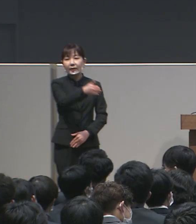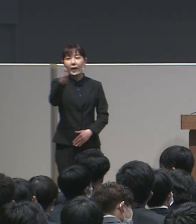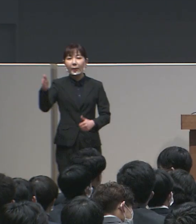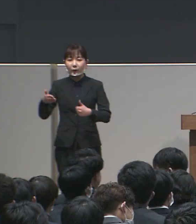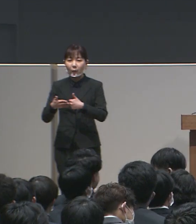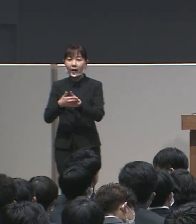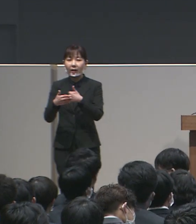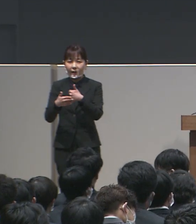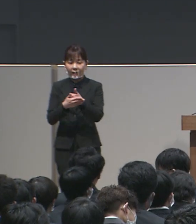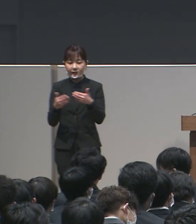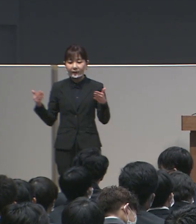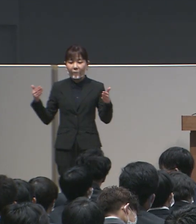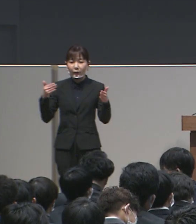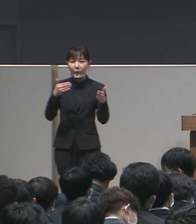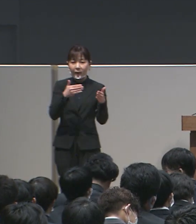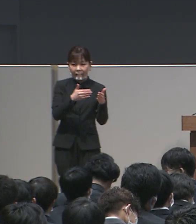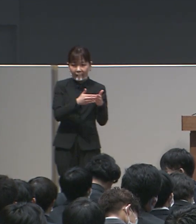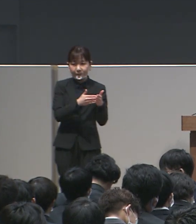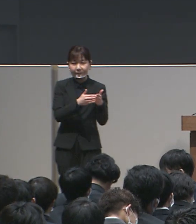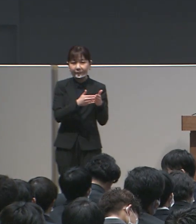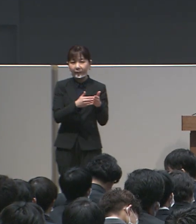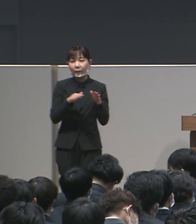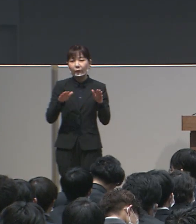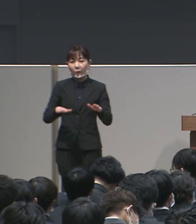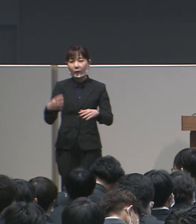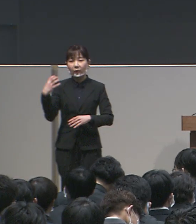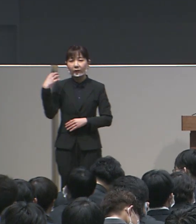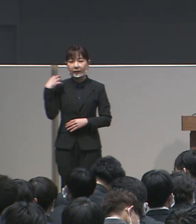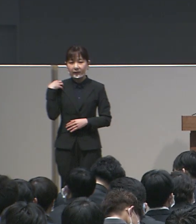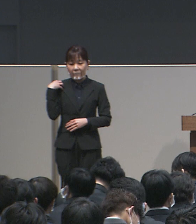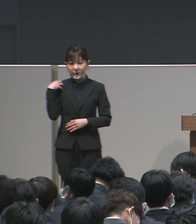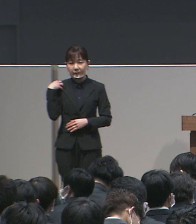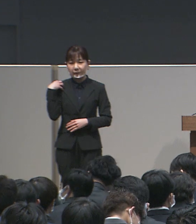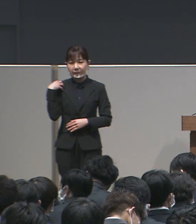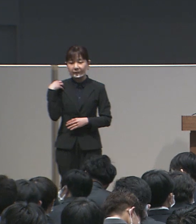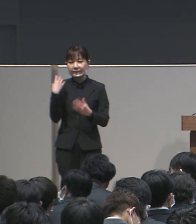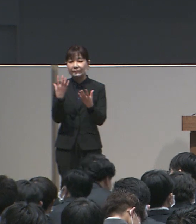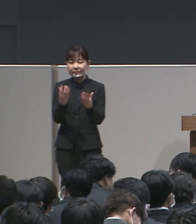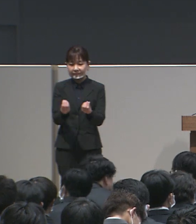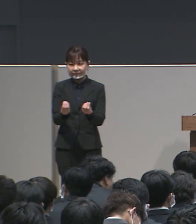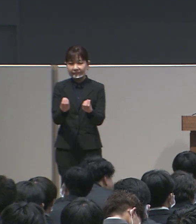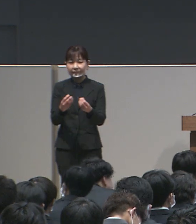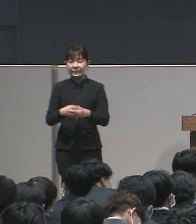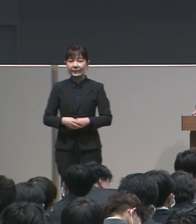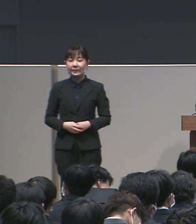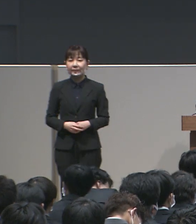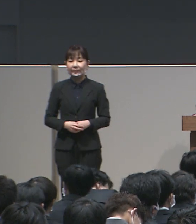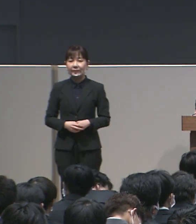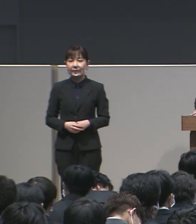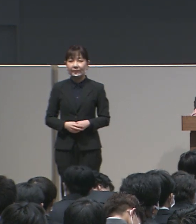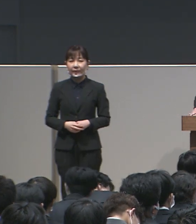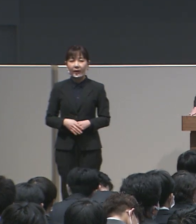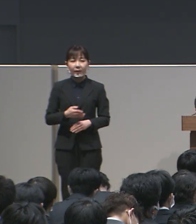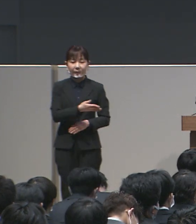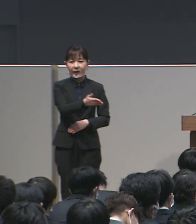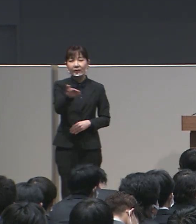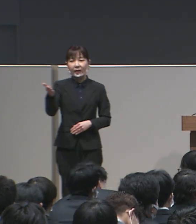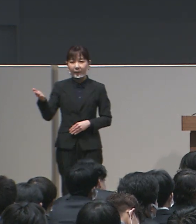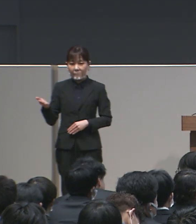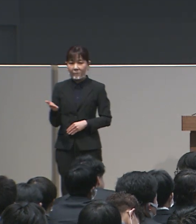安芸で最後まで無事に成人式な視界という重責を務めることができました皆